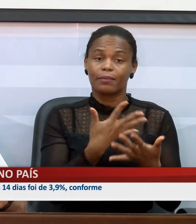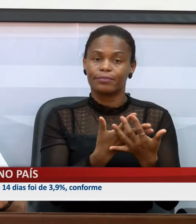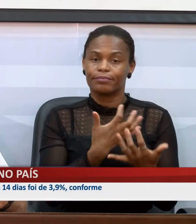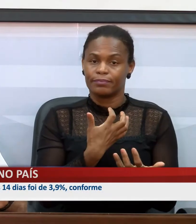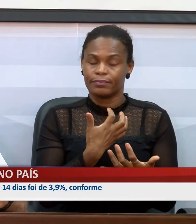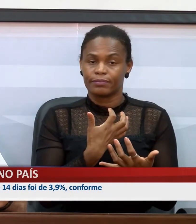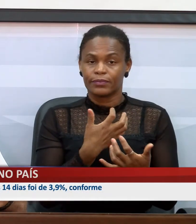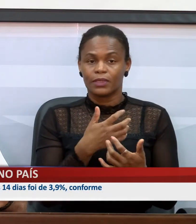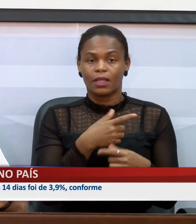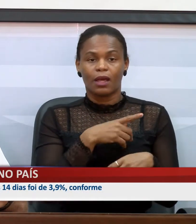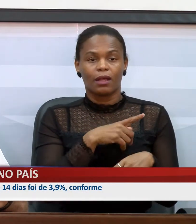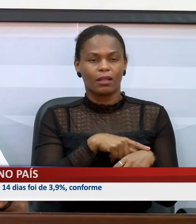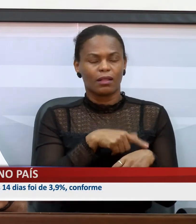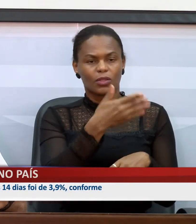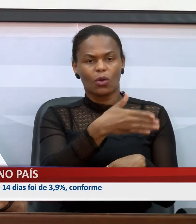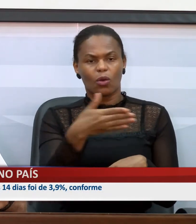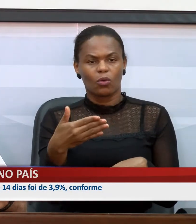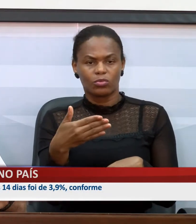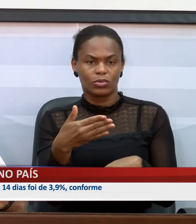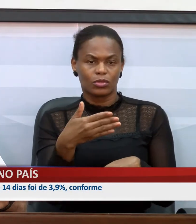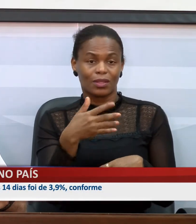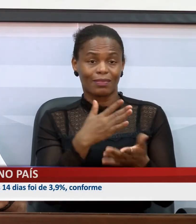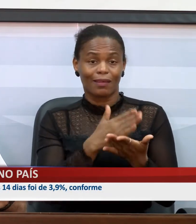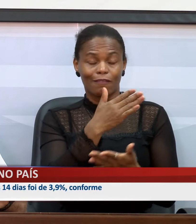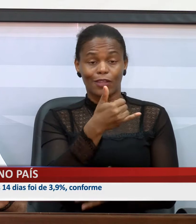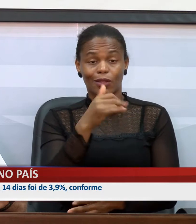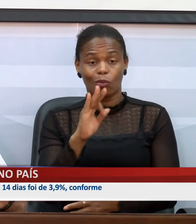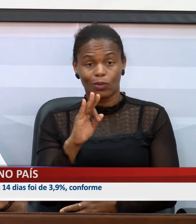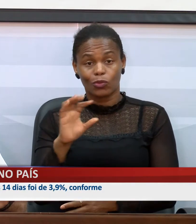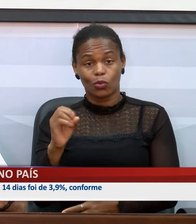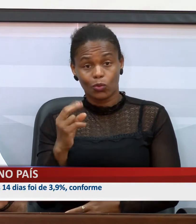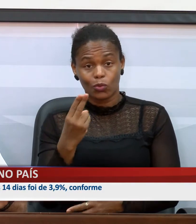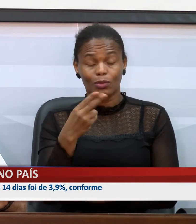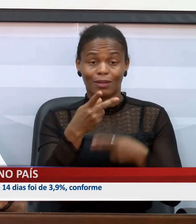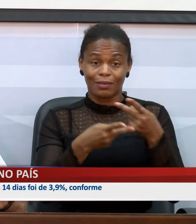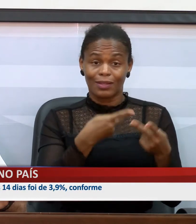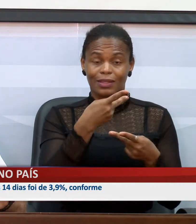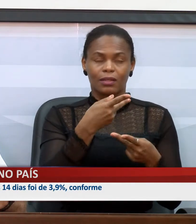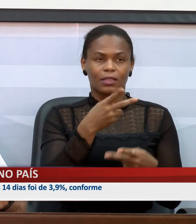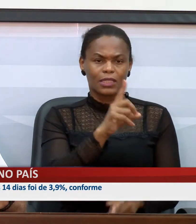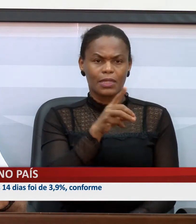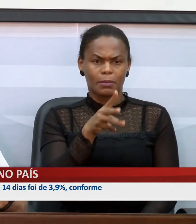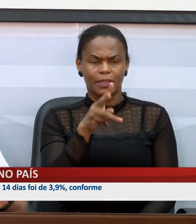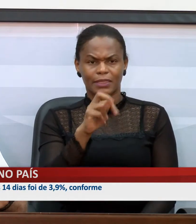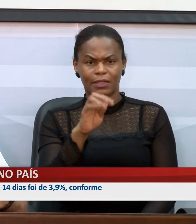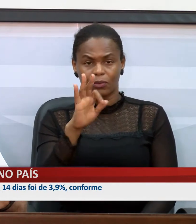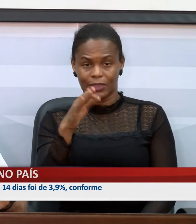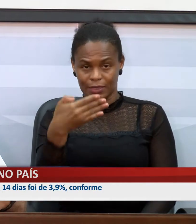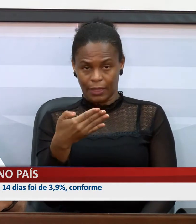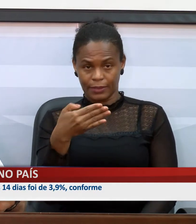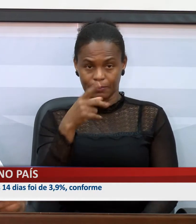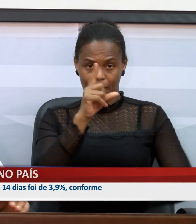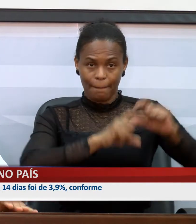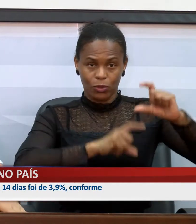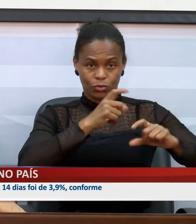da positividade tem melhorado e que está próximo daquilo que é desejado, ou seja, inferior a